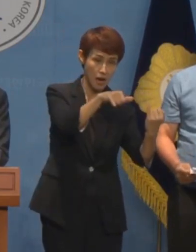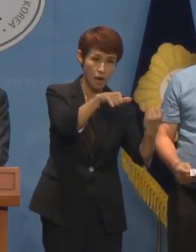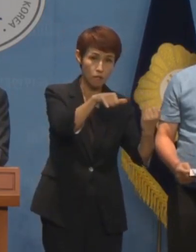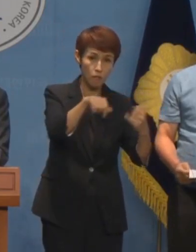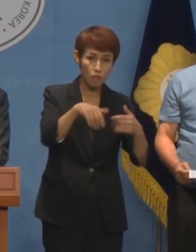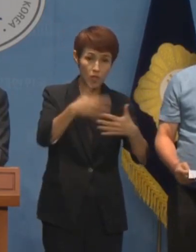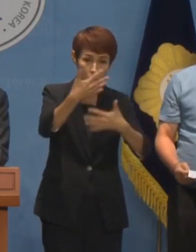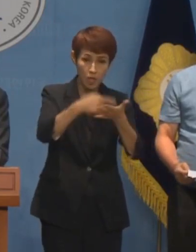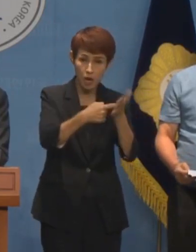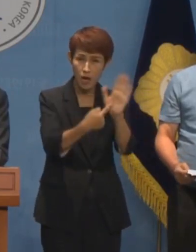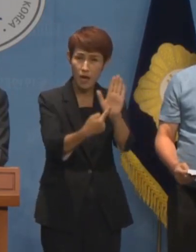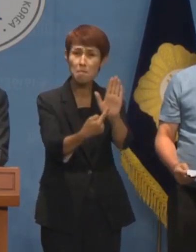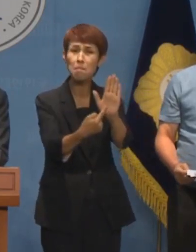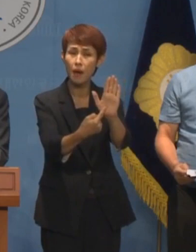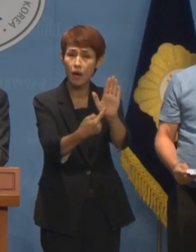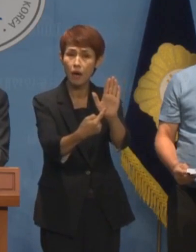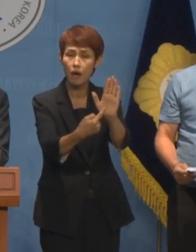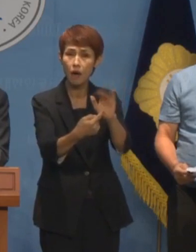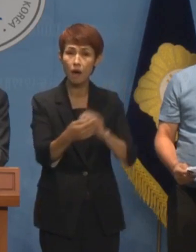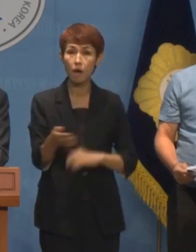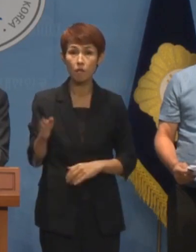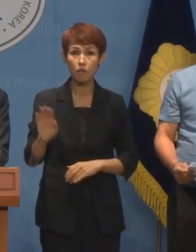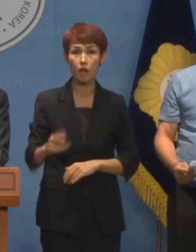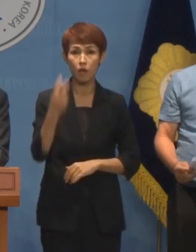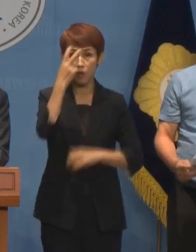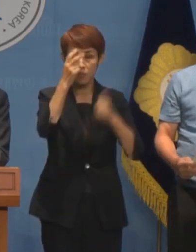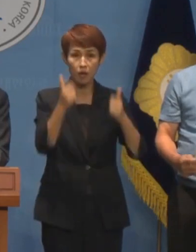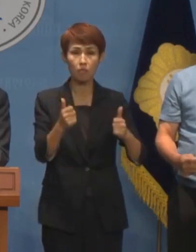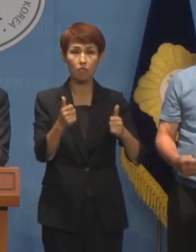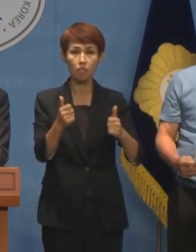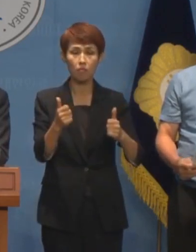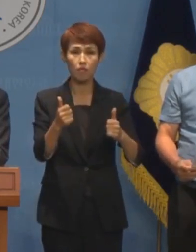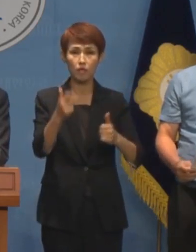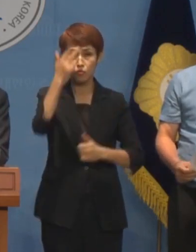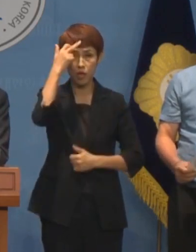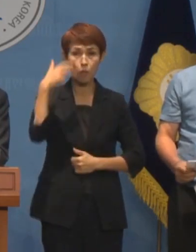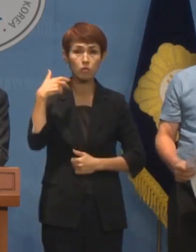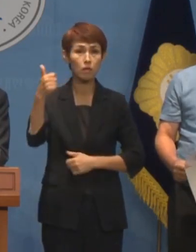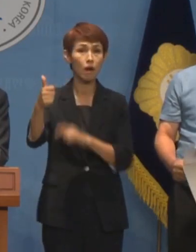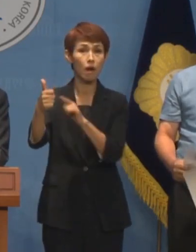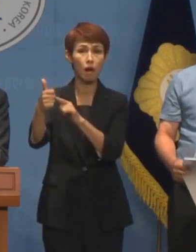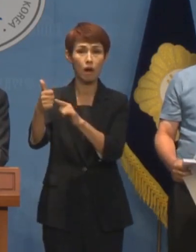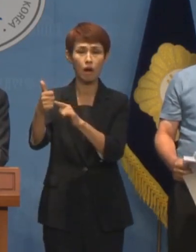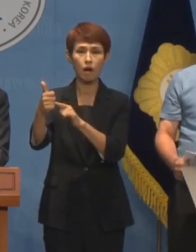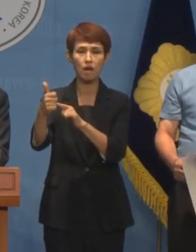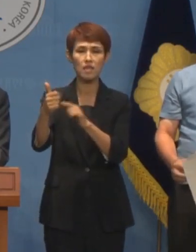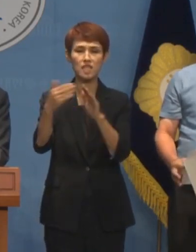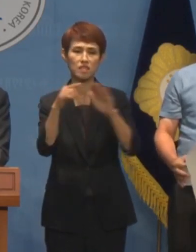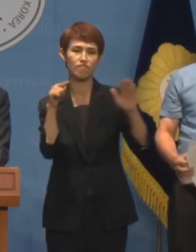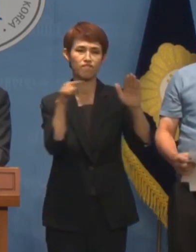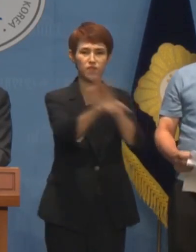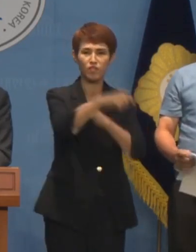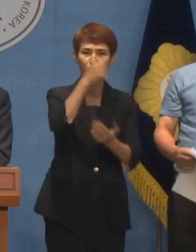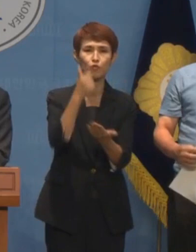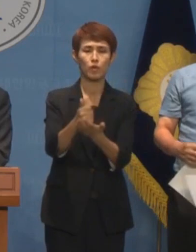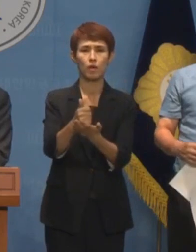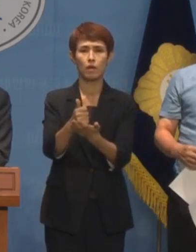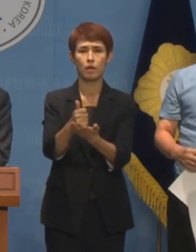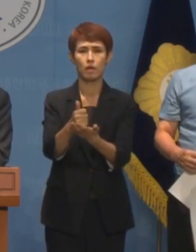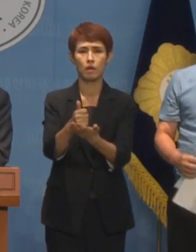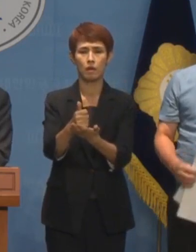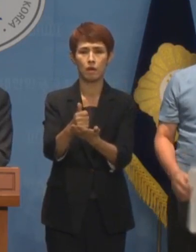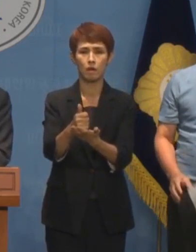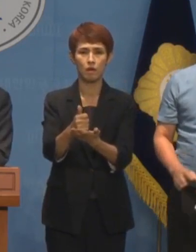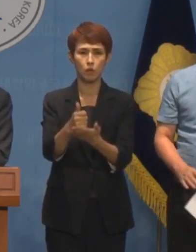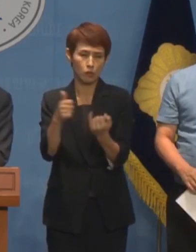영상으로 공개됐습니다. 그런데도 검찰은 도리어 가방을 준 최재형 목사님에게 주거 침입 혐의로 그리고 또